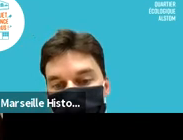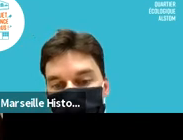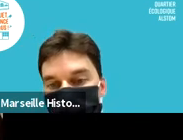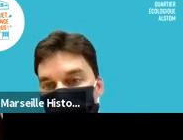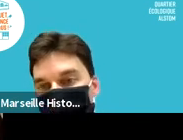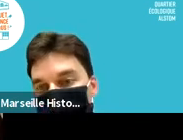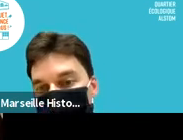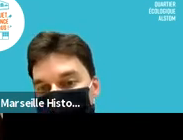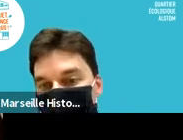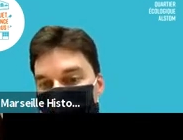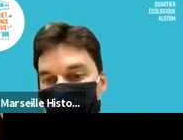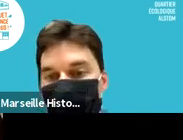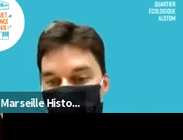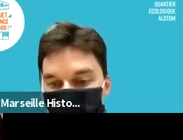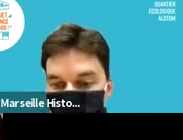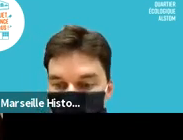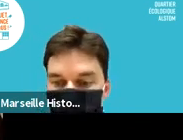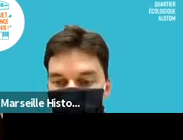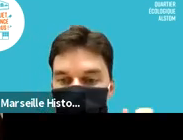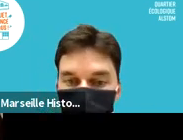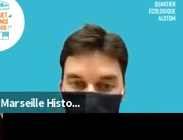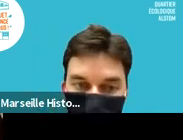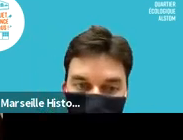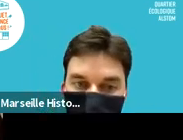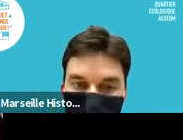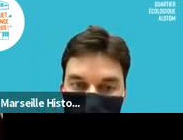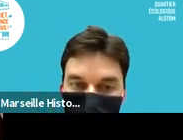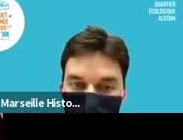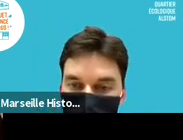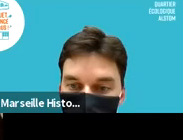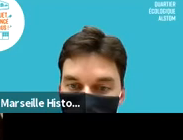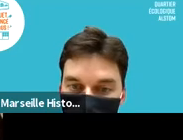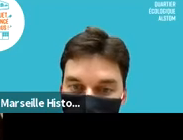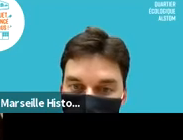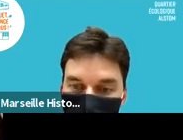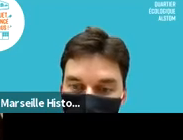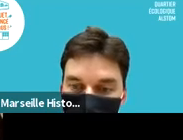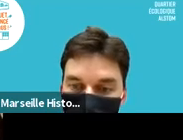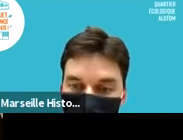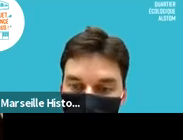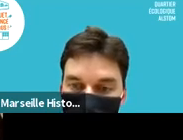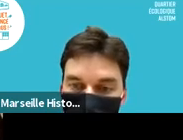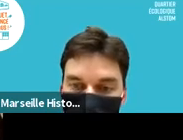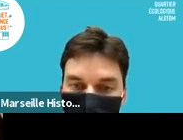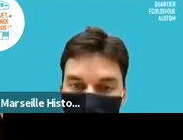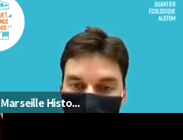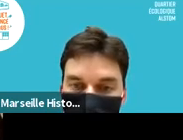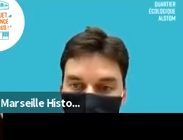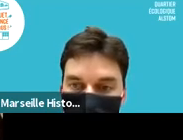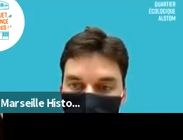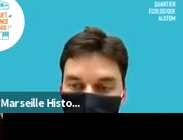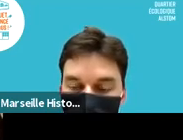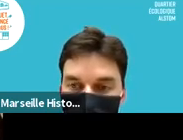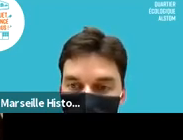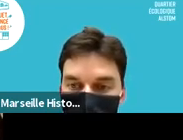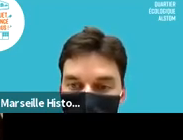interventions de Gênes Vallin et de Louis Majorel qui sont des noms bien connus d'ailleurs l'entreprise qui occupe actuellement ses locaux Netlux qui est une entreprise